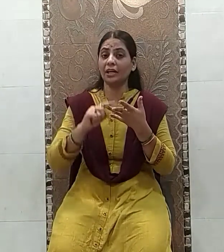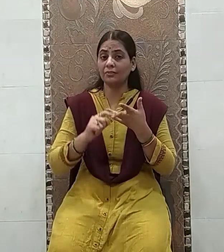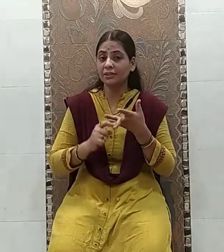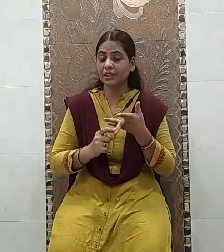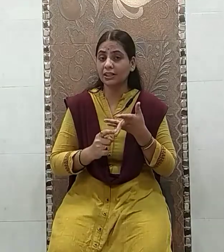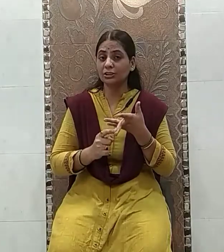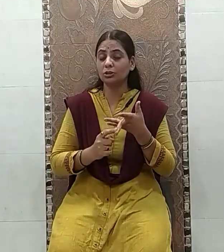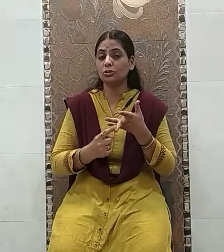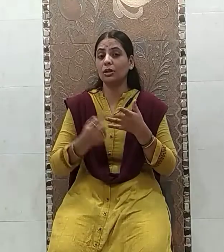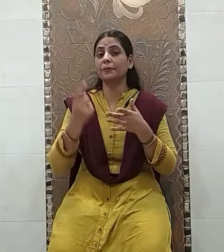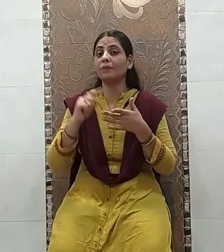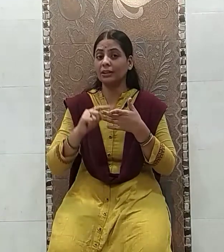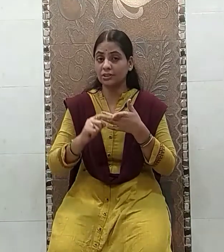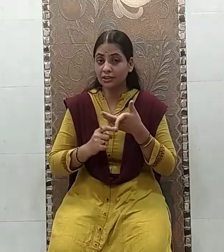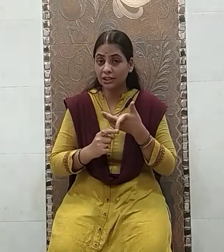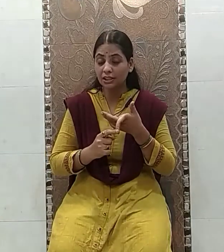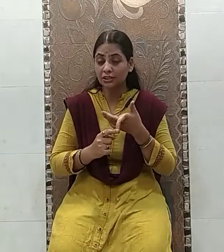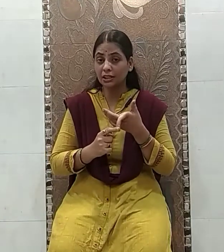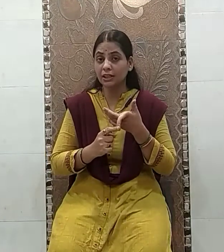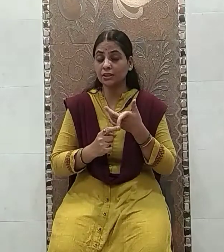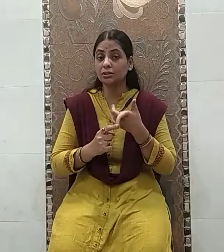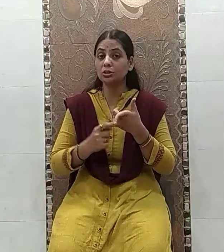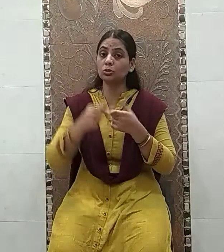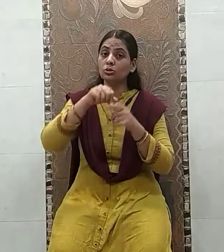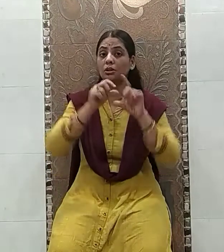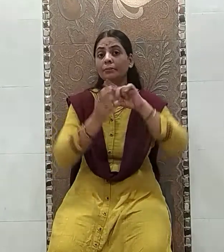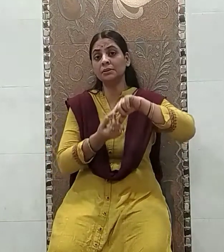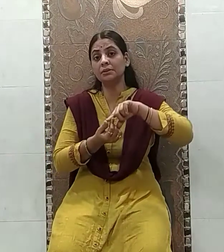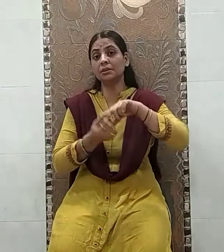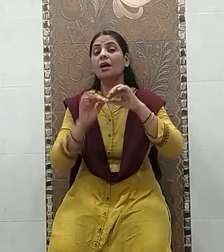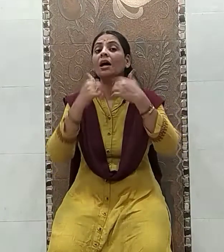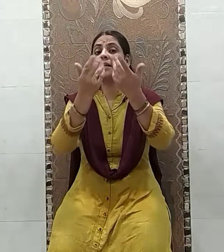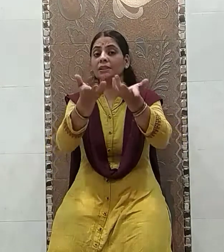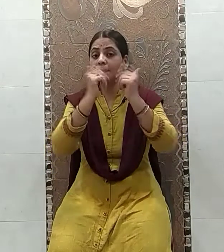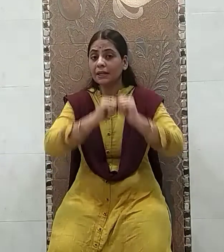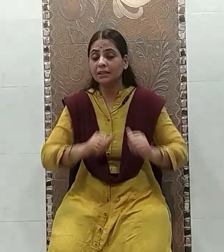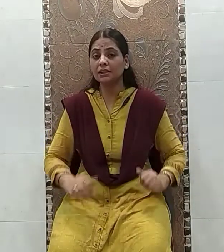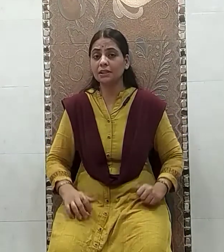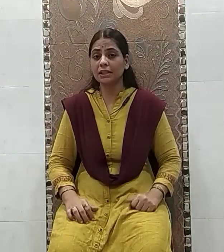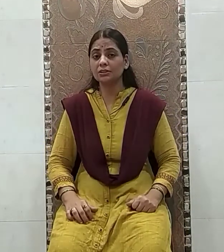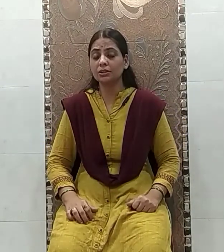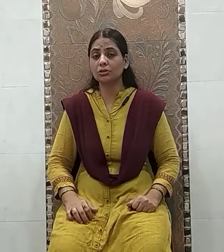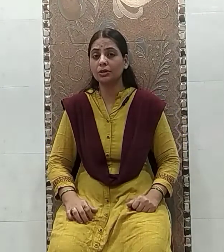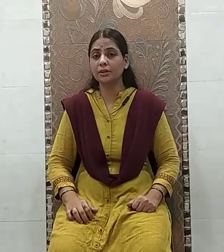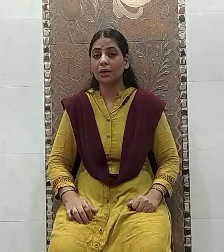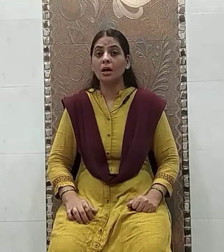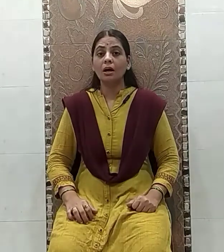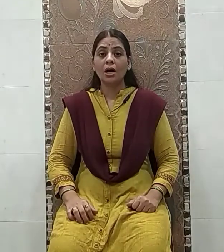क्राफ्ट करायला शिकतोय आपण, वाचन करायला शिकल्यानंतर स्तोत्र मंत्र याचं पाठांतर करायला शिकतोय. आणि